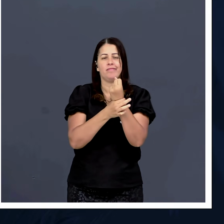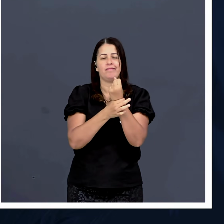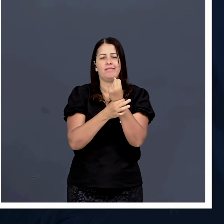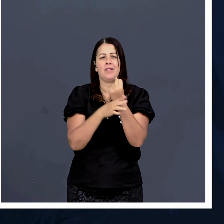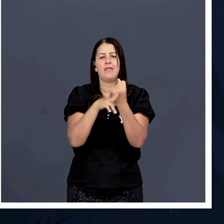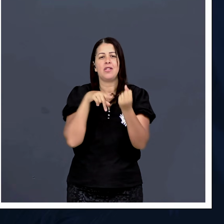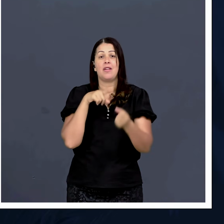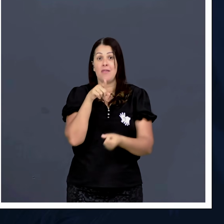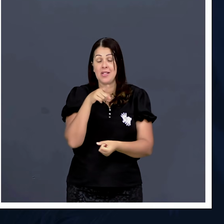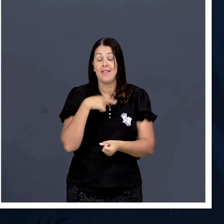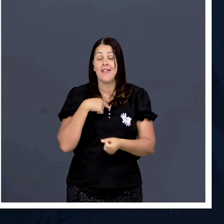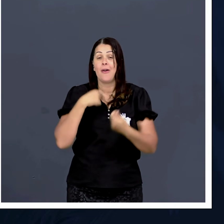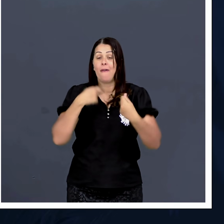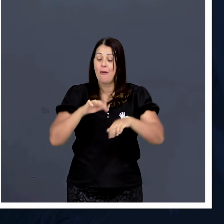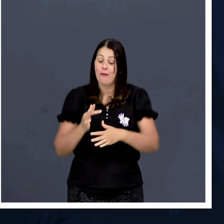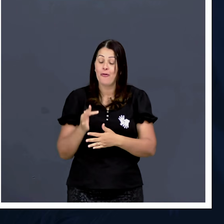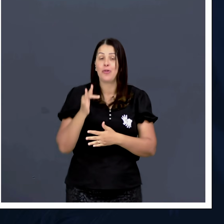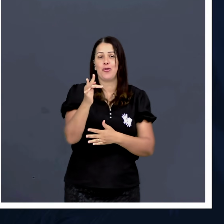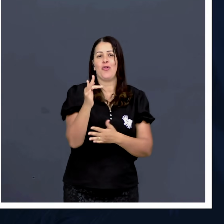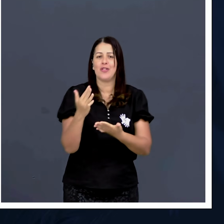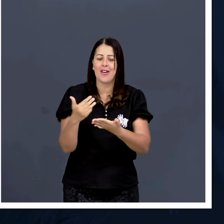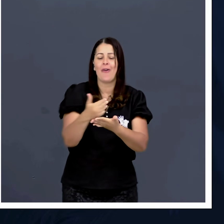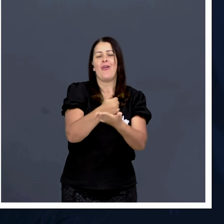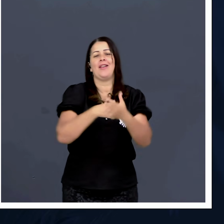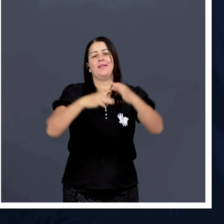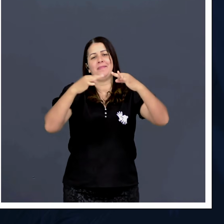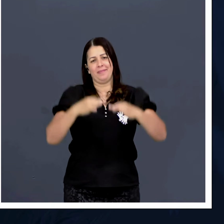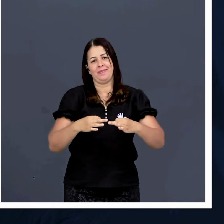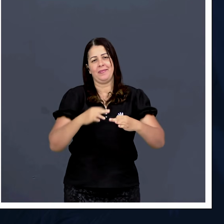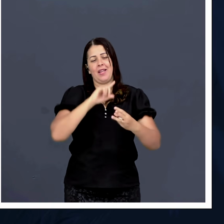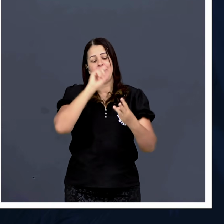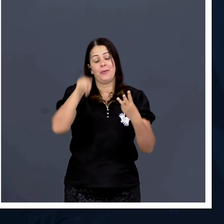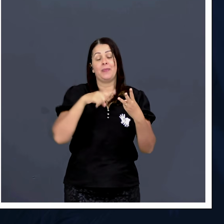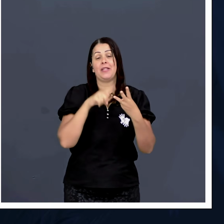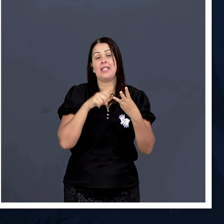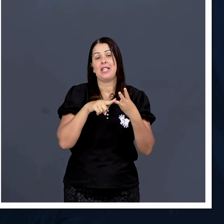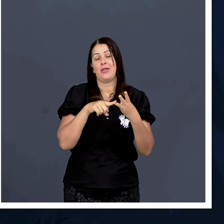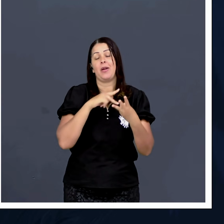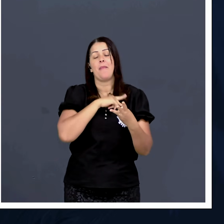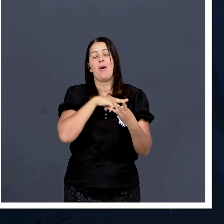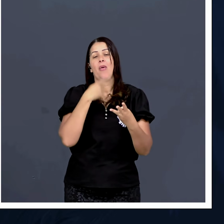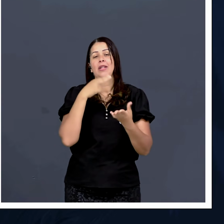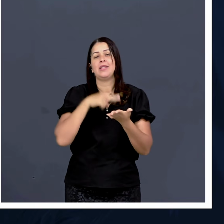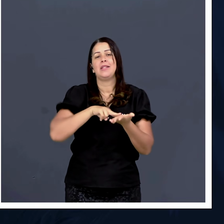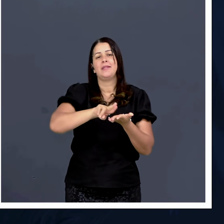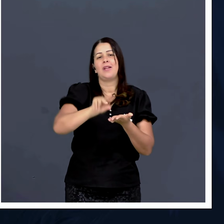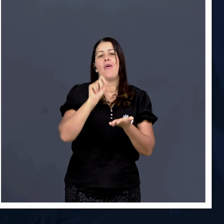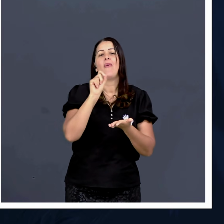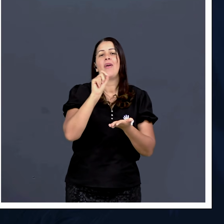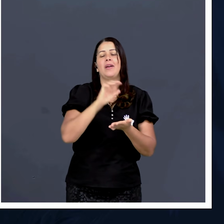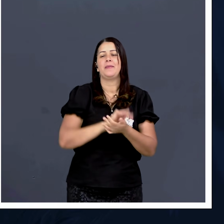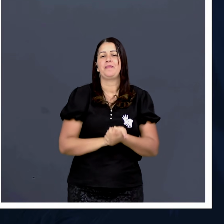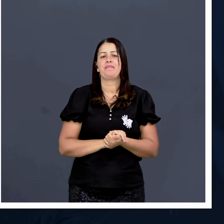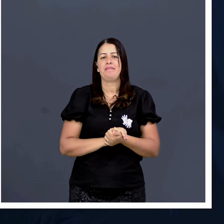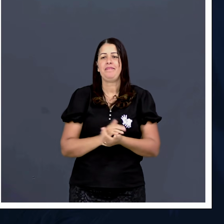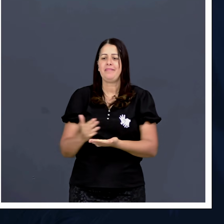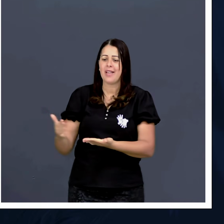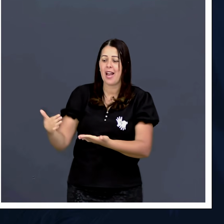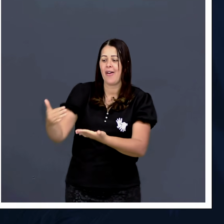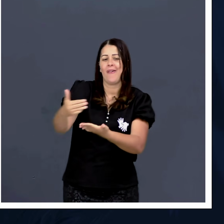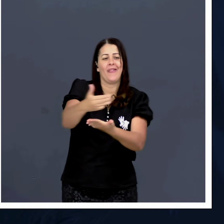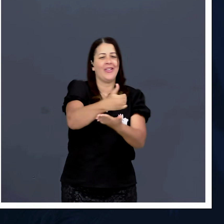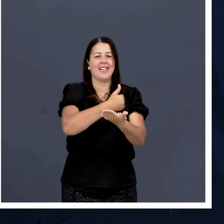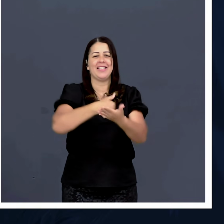e você vai colher. E o terceiro princípio que Paulo ensina através dessa carta é: a colheita é